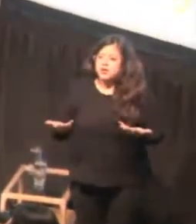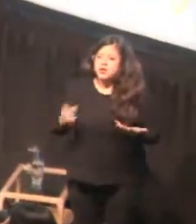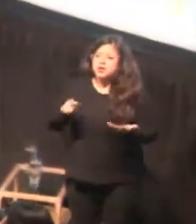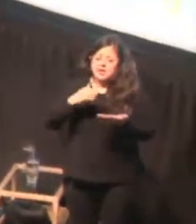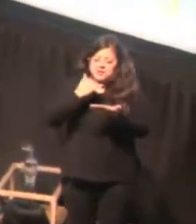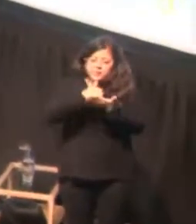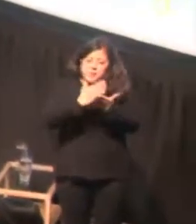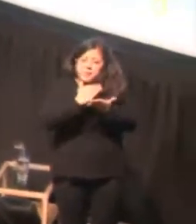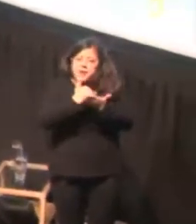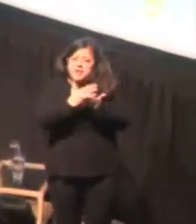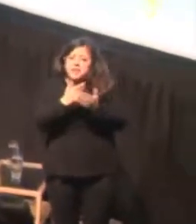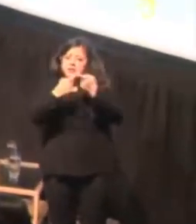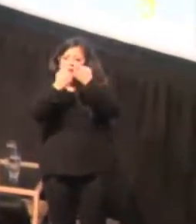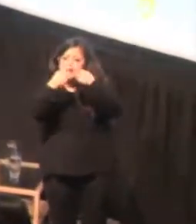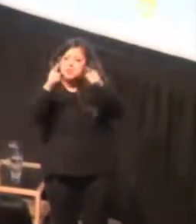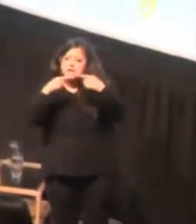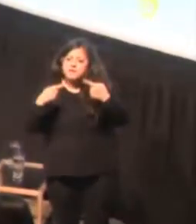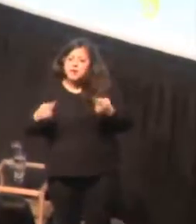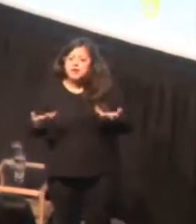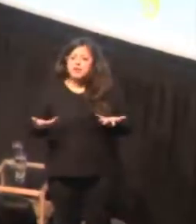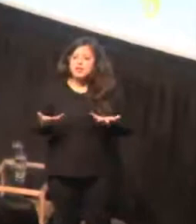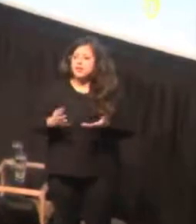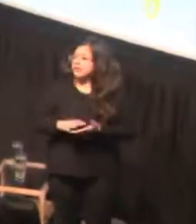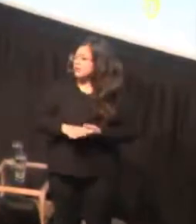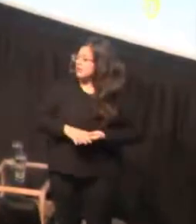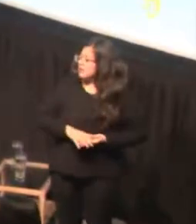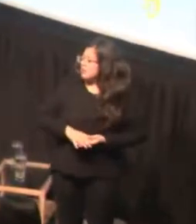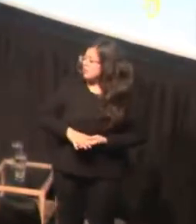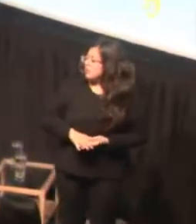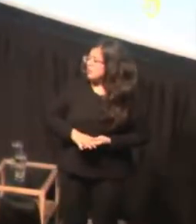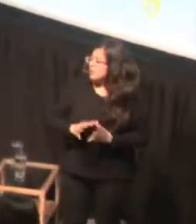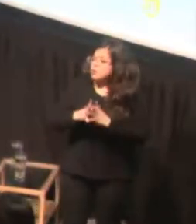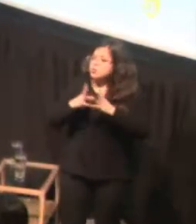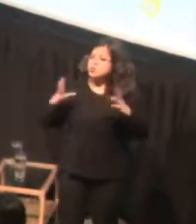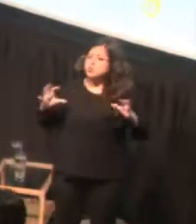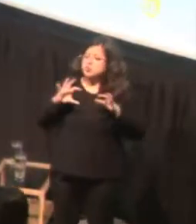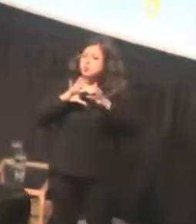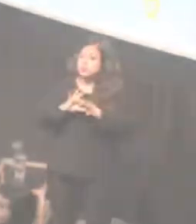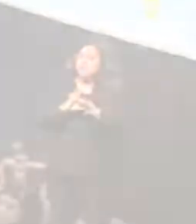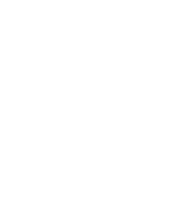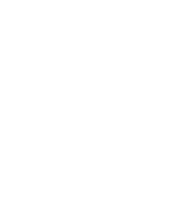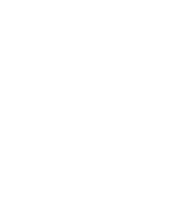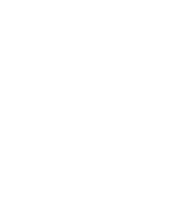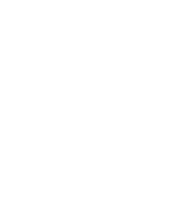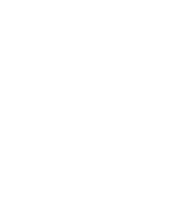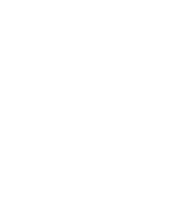de ellos en los distintos sectores productivos? Muchas gracias.